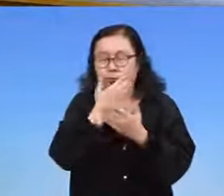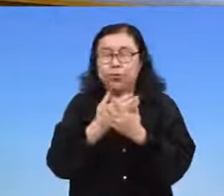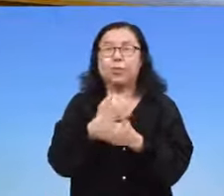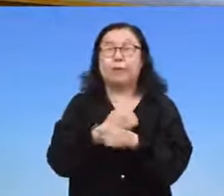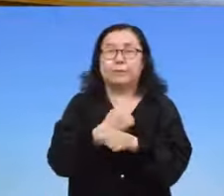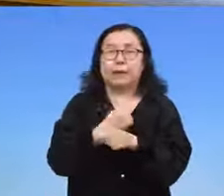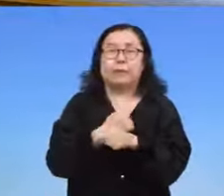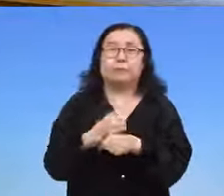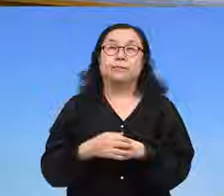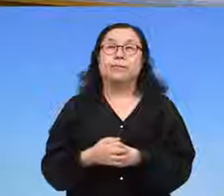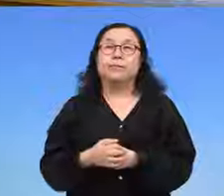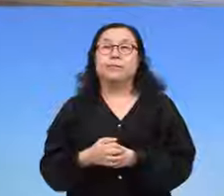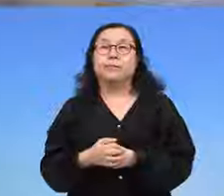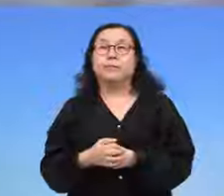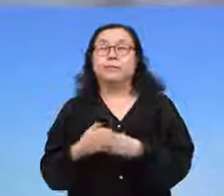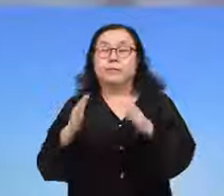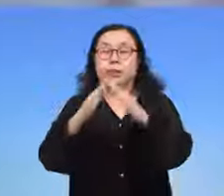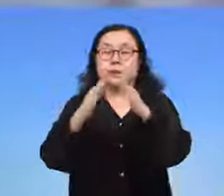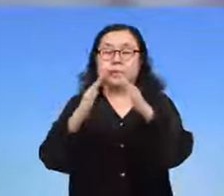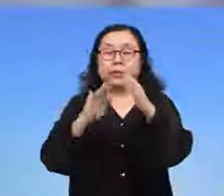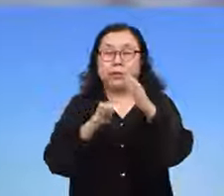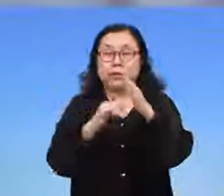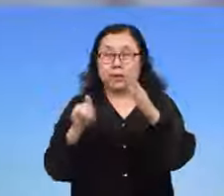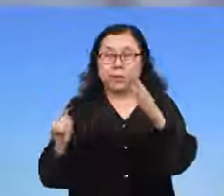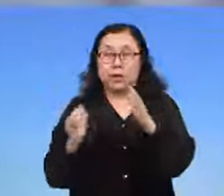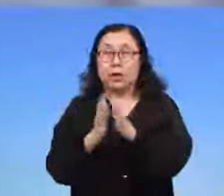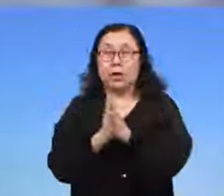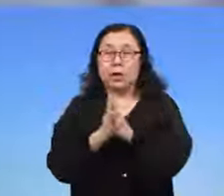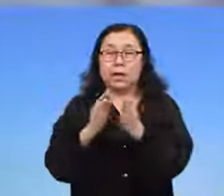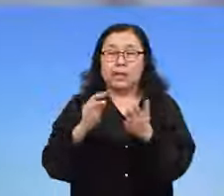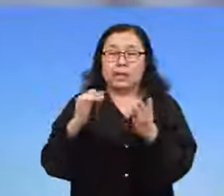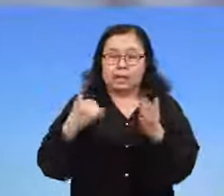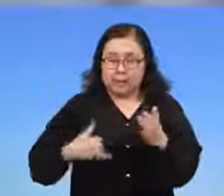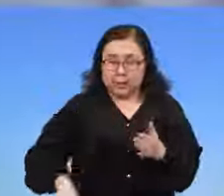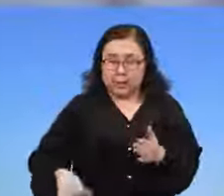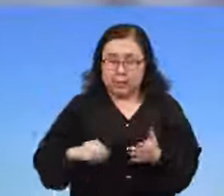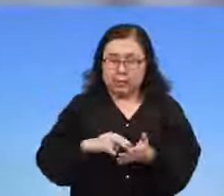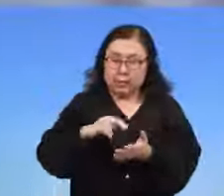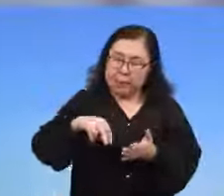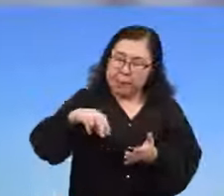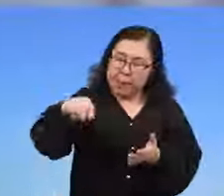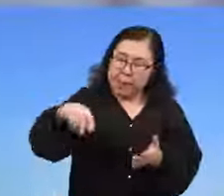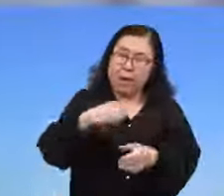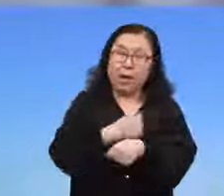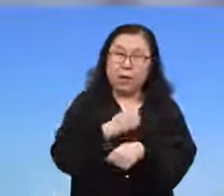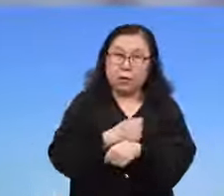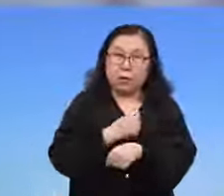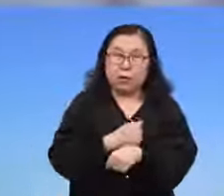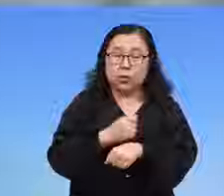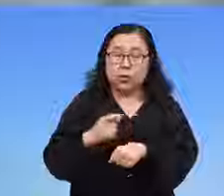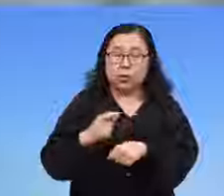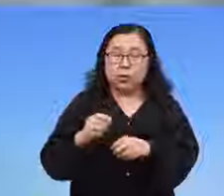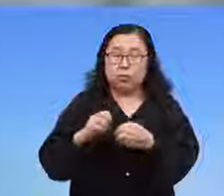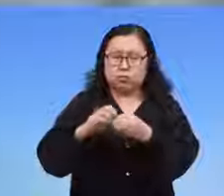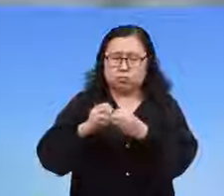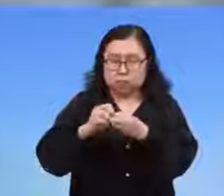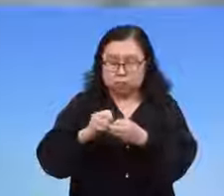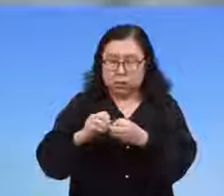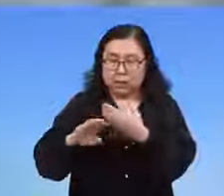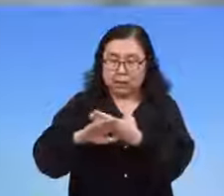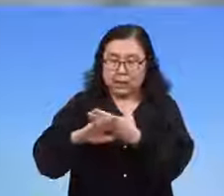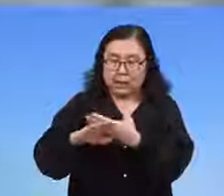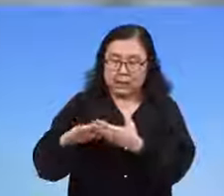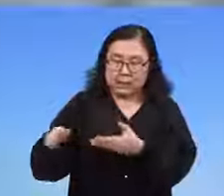중요한지 모릅니다. 가정에서 자녀들이 잠깐 방황하기도 하고 잠깐 엉뚱한 길로 빠지기도